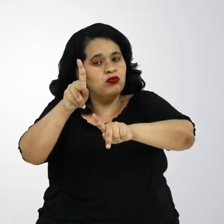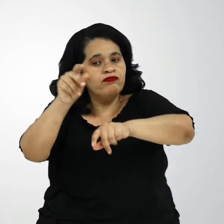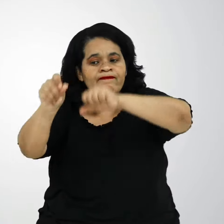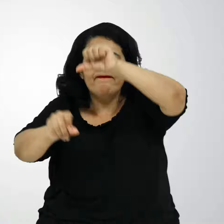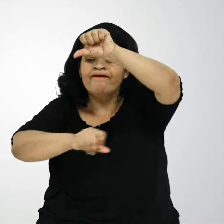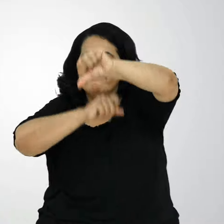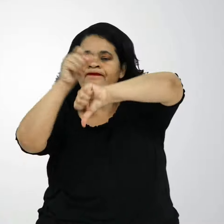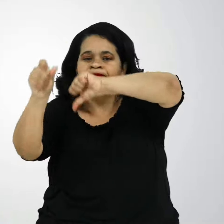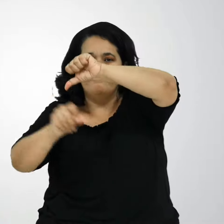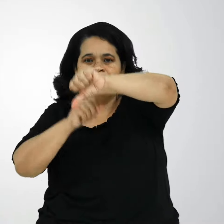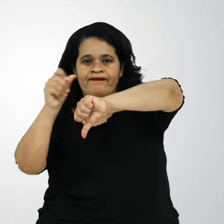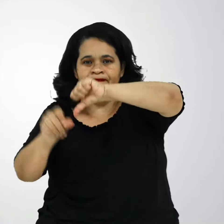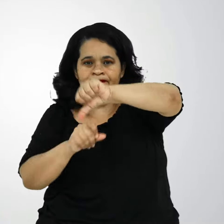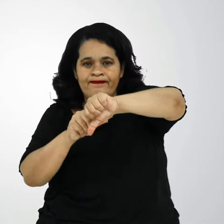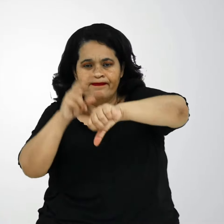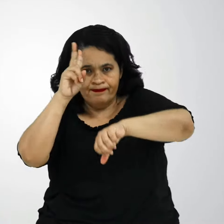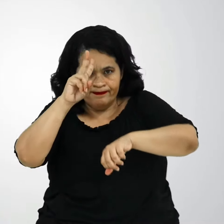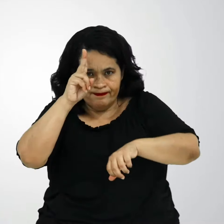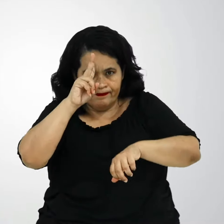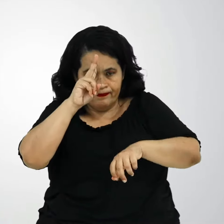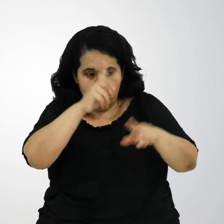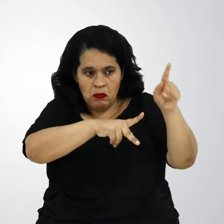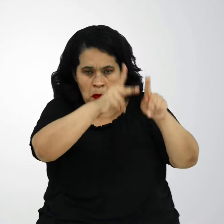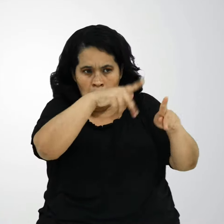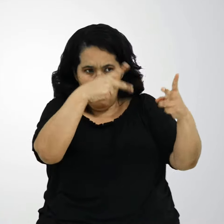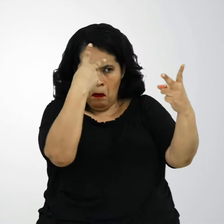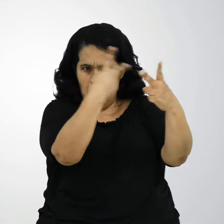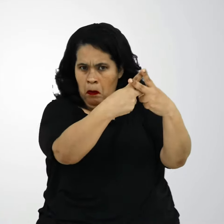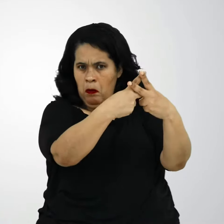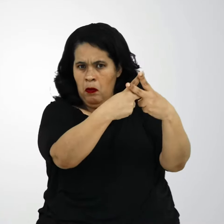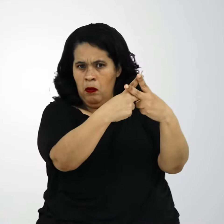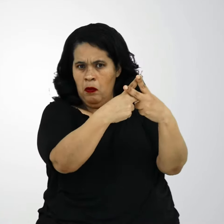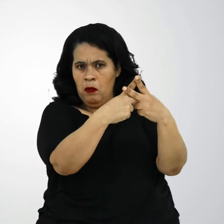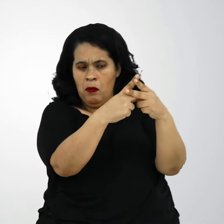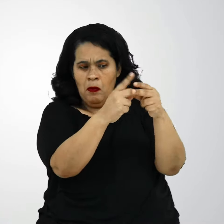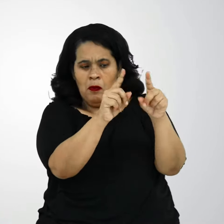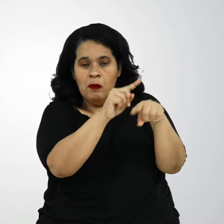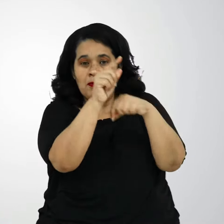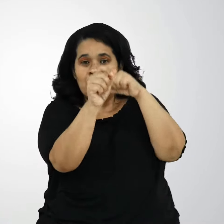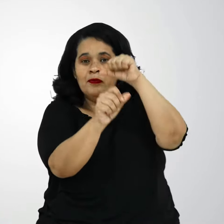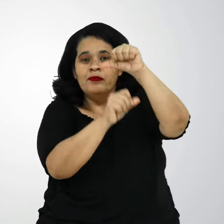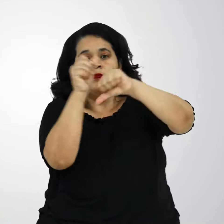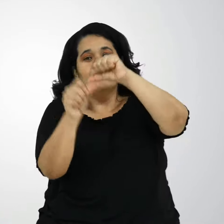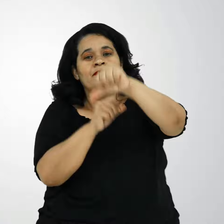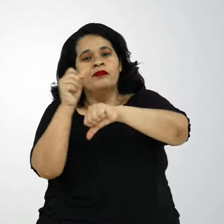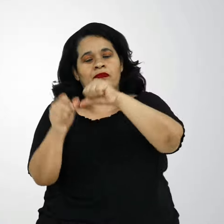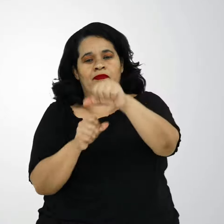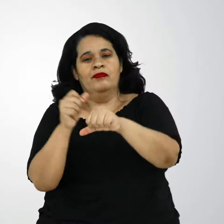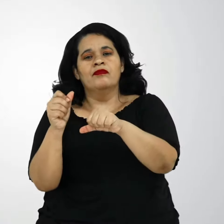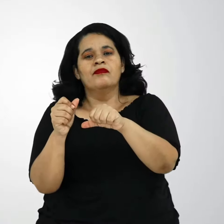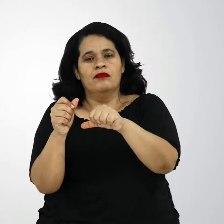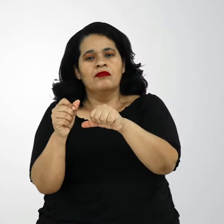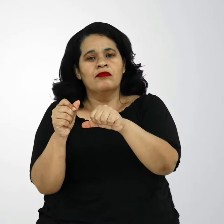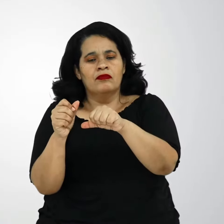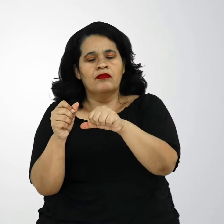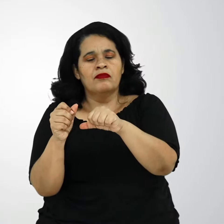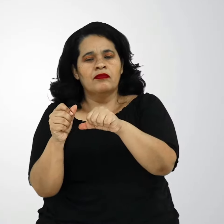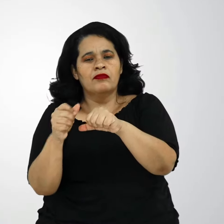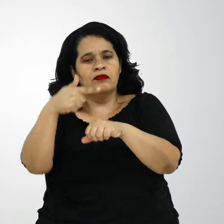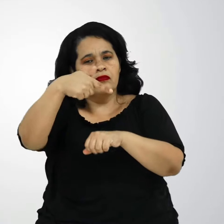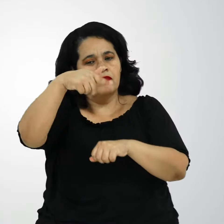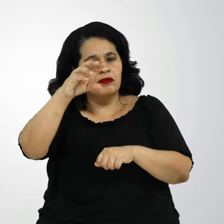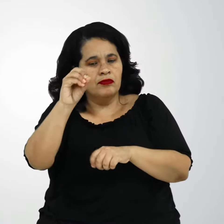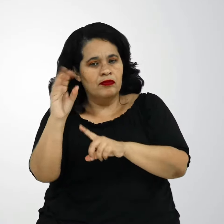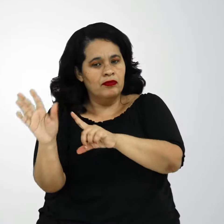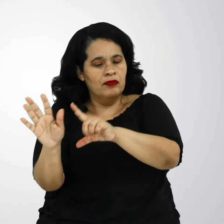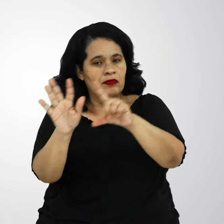do cativeiro, mas de um cativeiro muito mais sério, um cativeiro muito mais danoso nessas 70